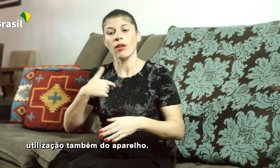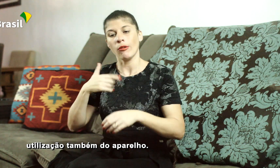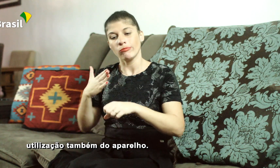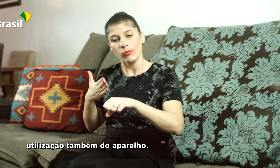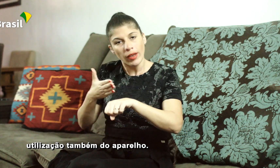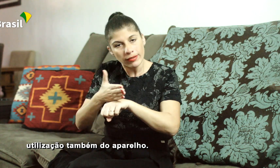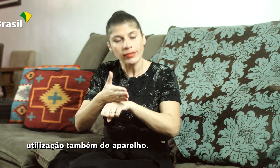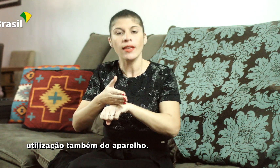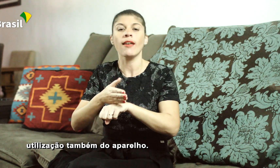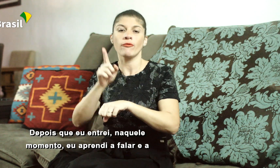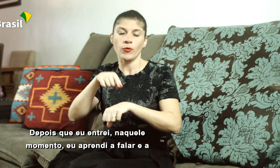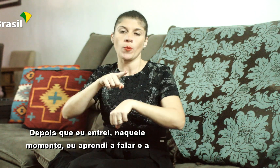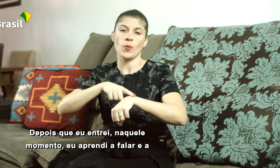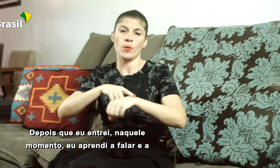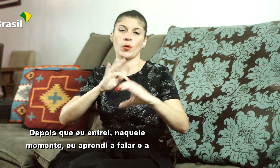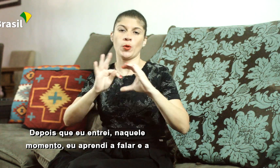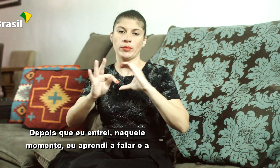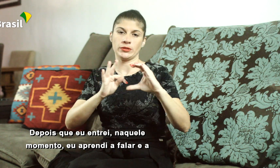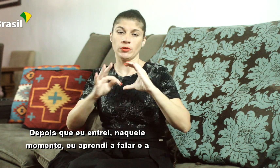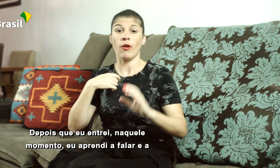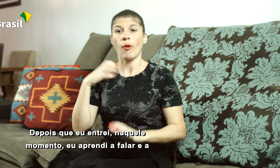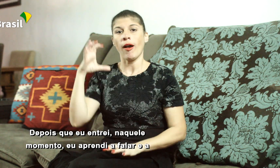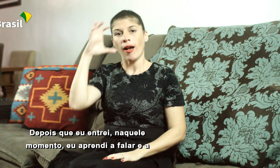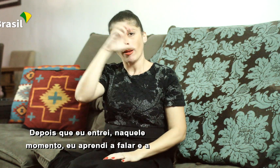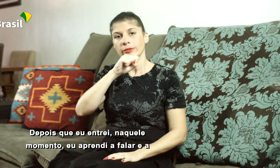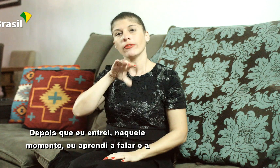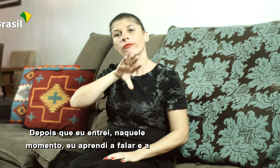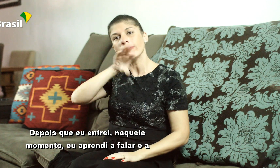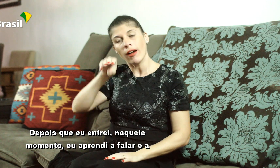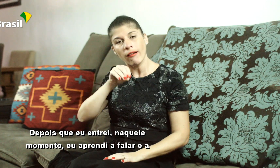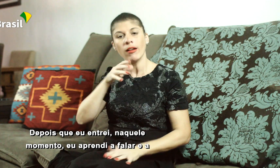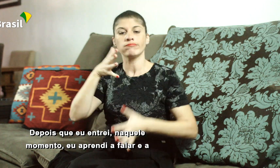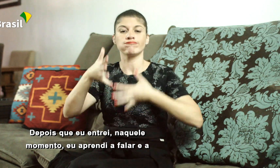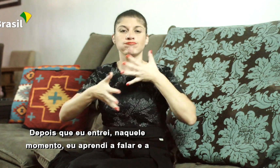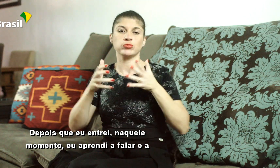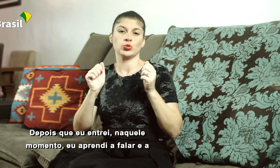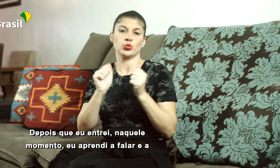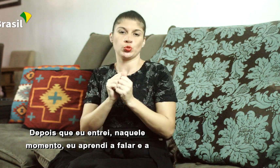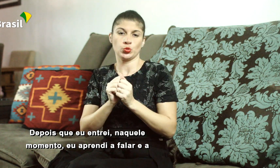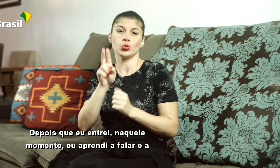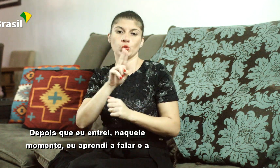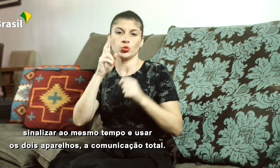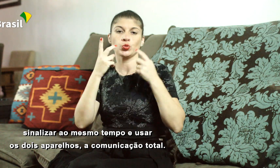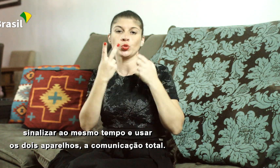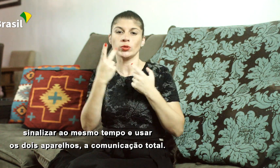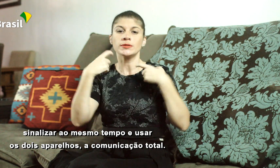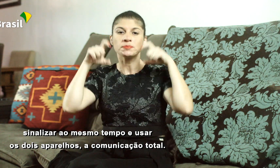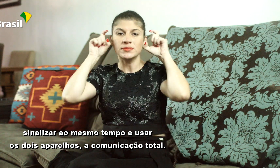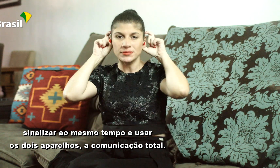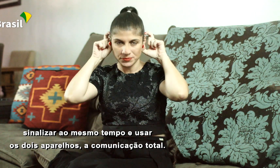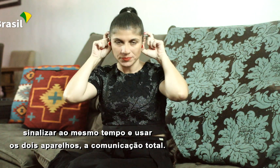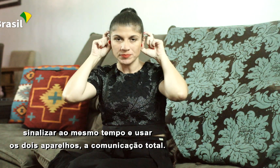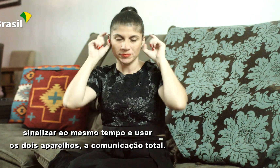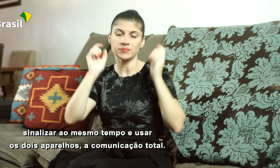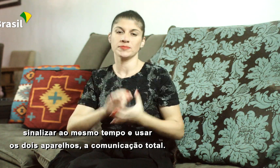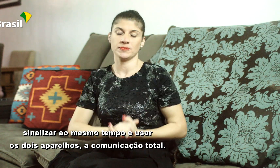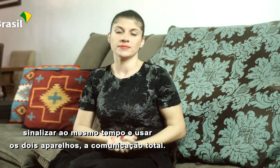aparelho. Depois que eu entrei naquele momento, eu aprendi a falar e a sinalizar ao mesmo tempo e usar os